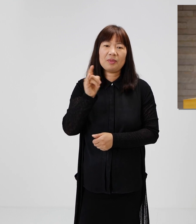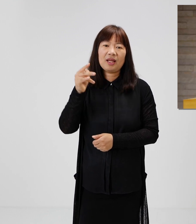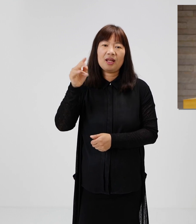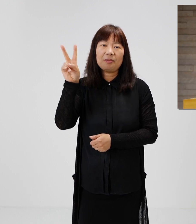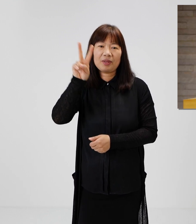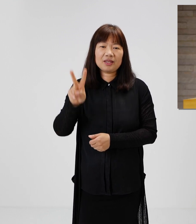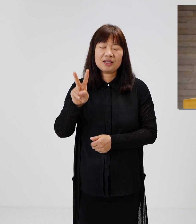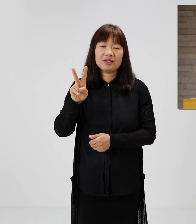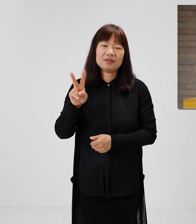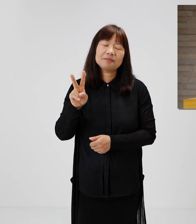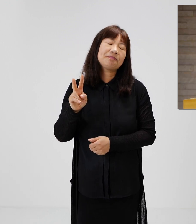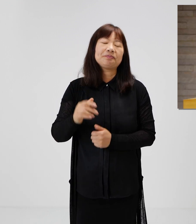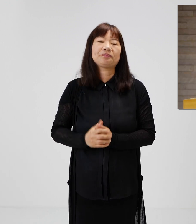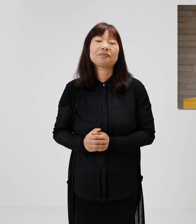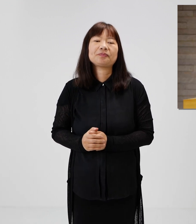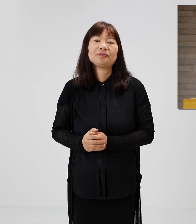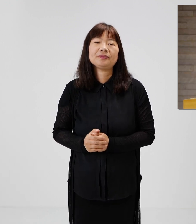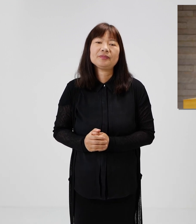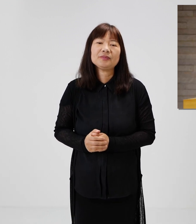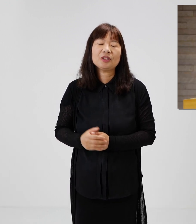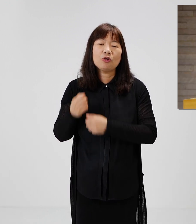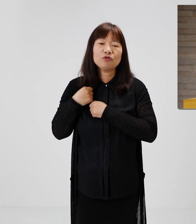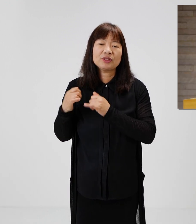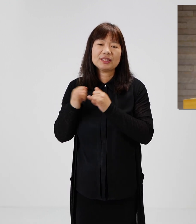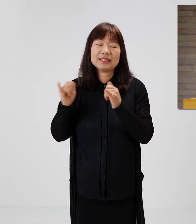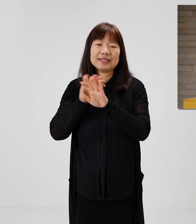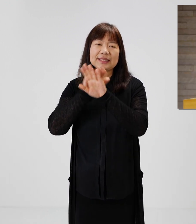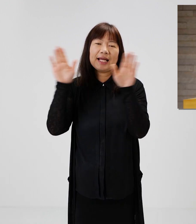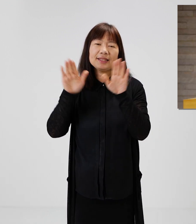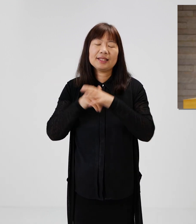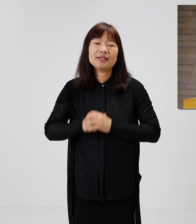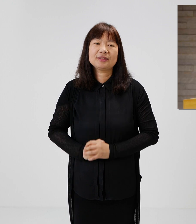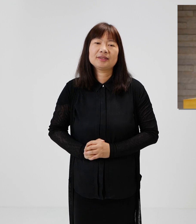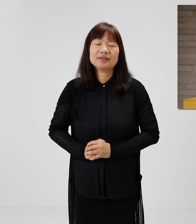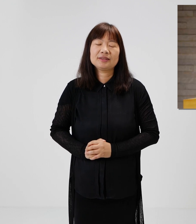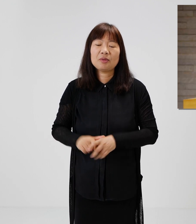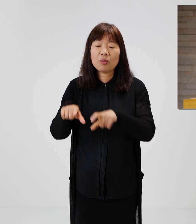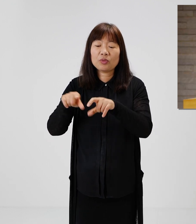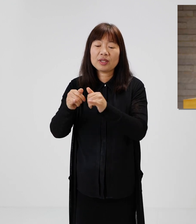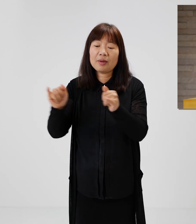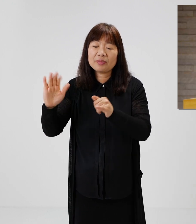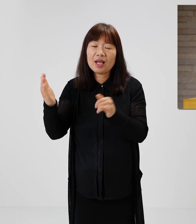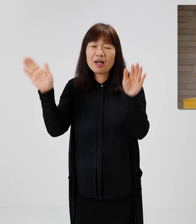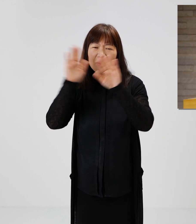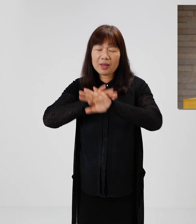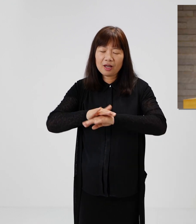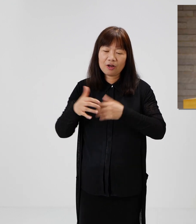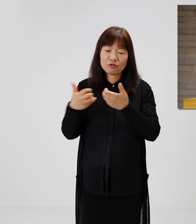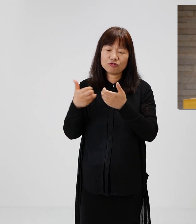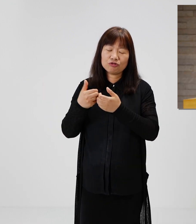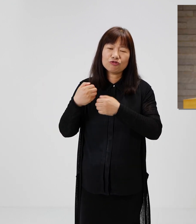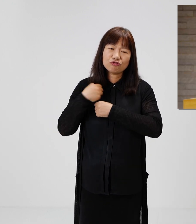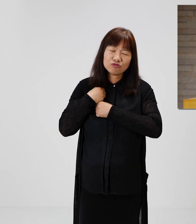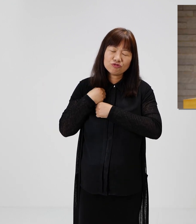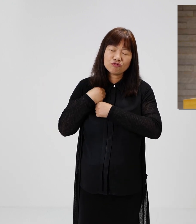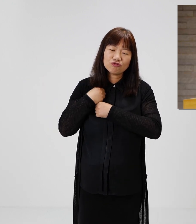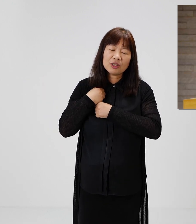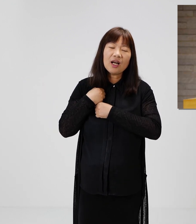낮에는 인민이 되고 밤에는 군사로 돌변해서 전선이 없는